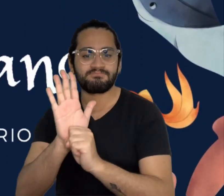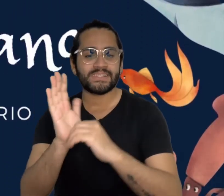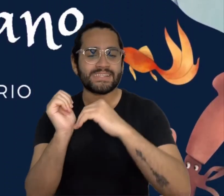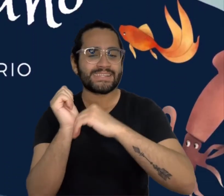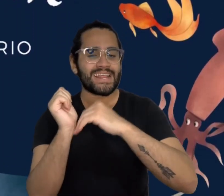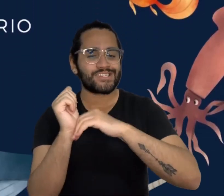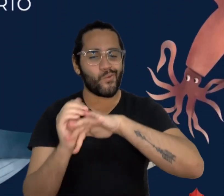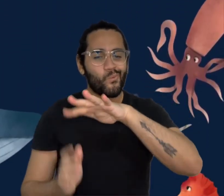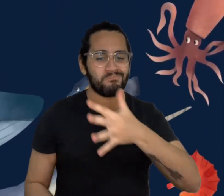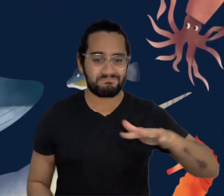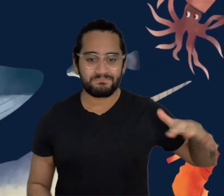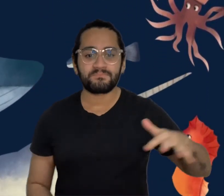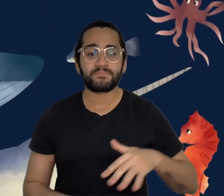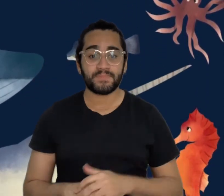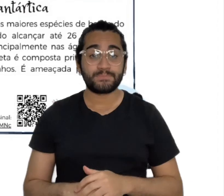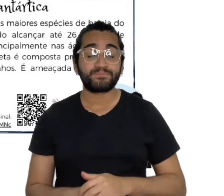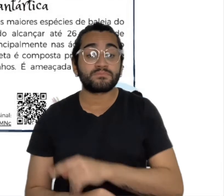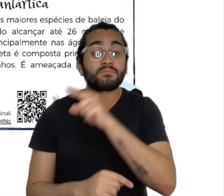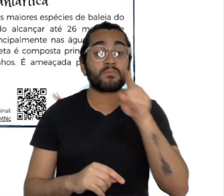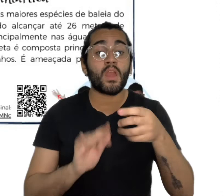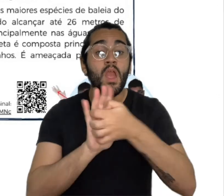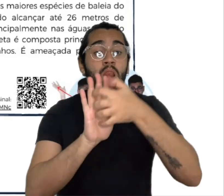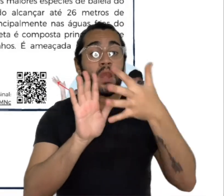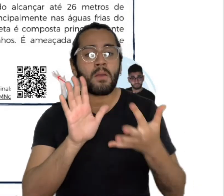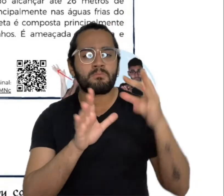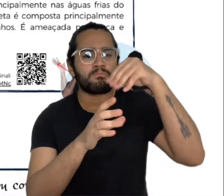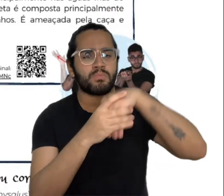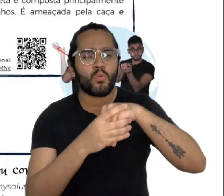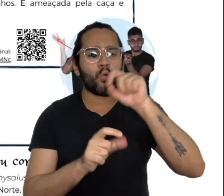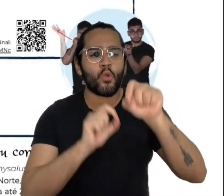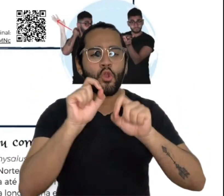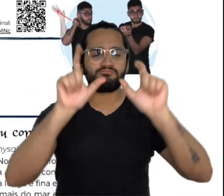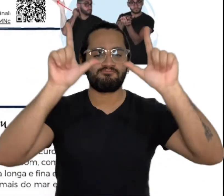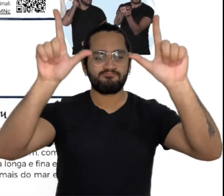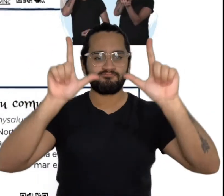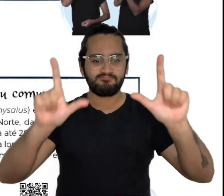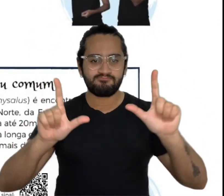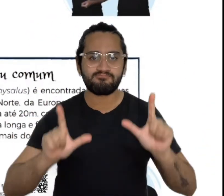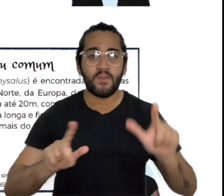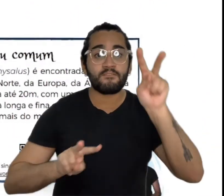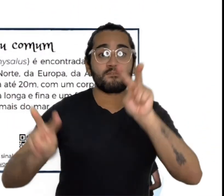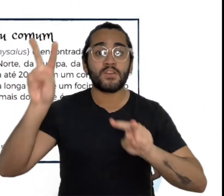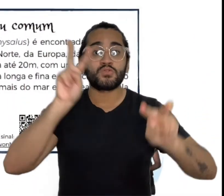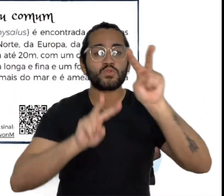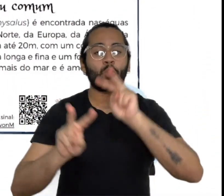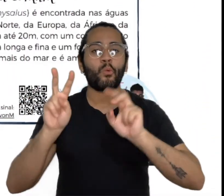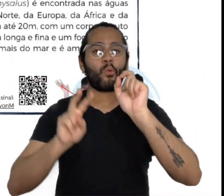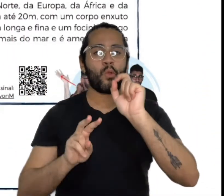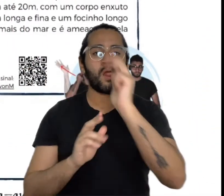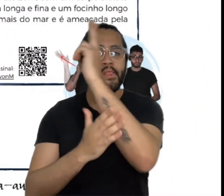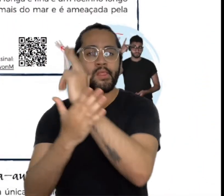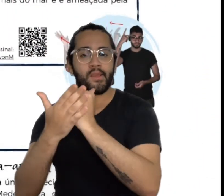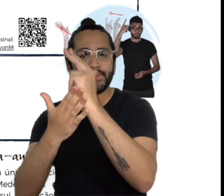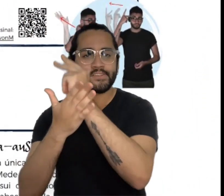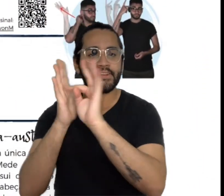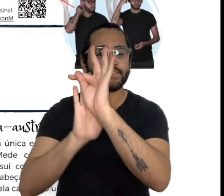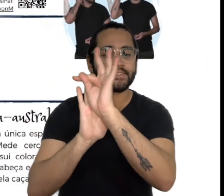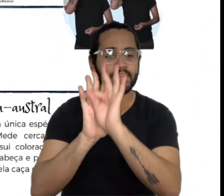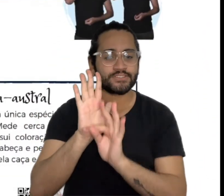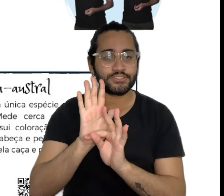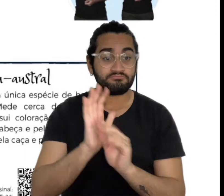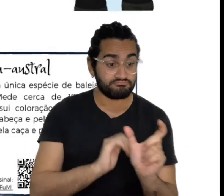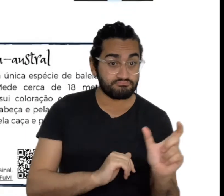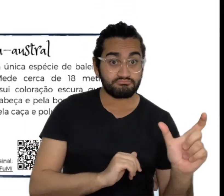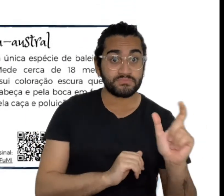título, né, que é Segredos do Oceano, e na sequência uma página do e-book com esses três quadrantes, onde é possível visualizar as ilustrações,